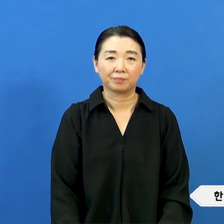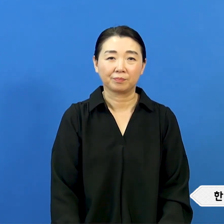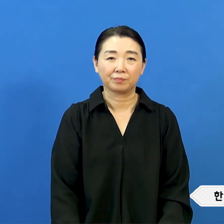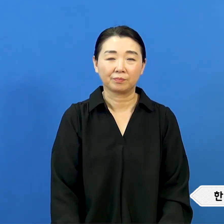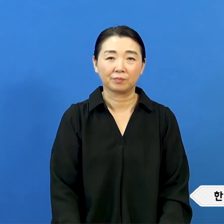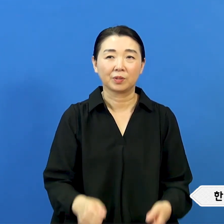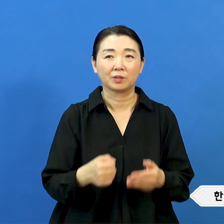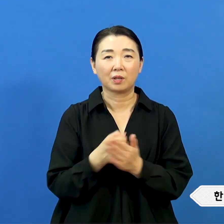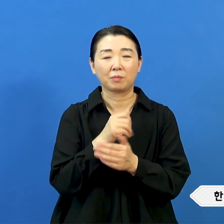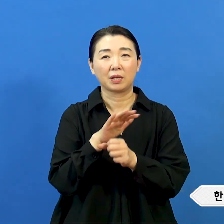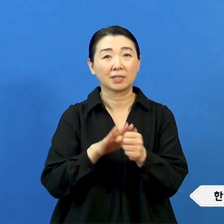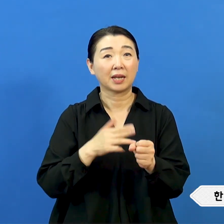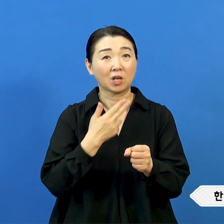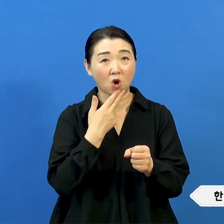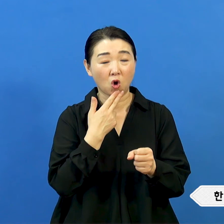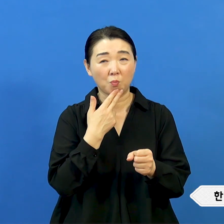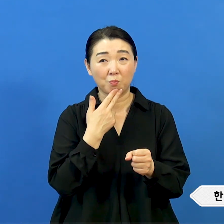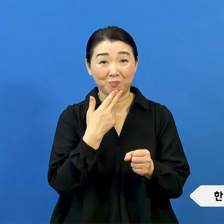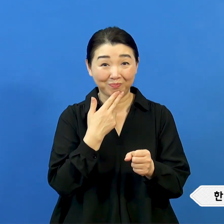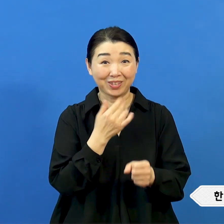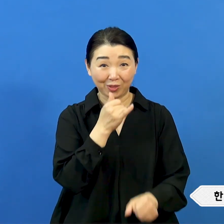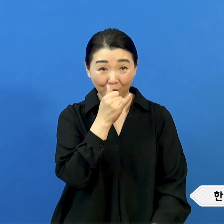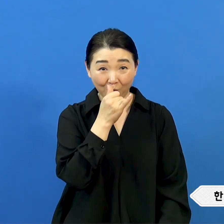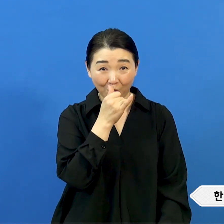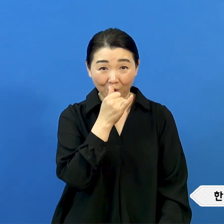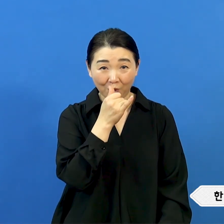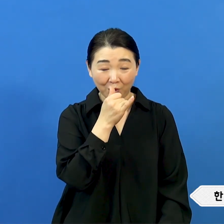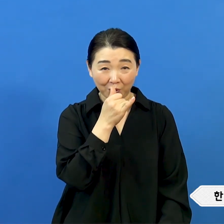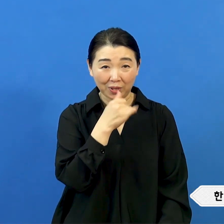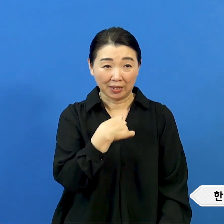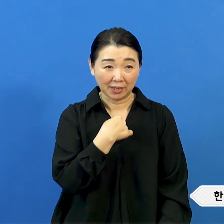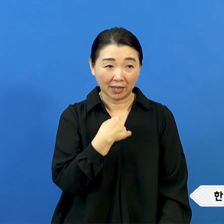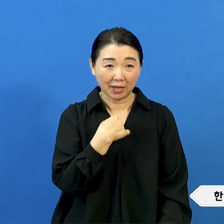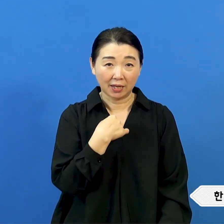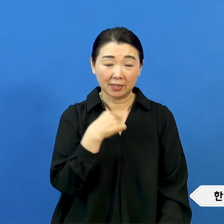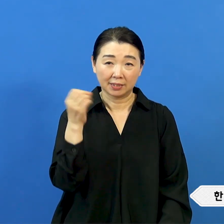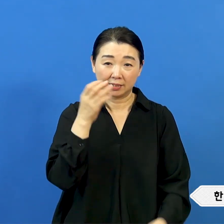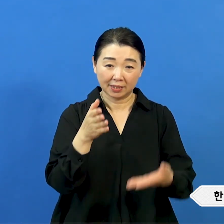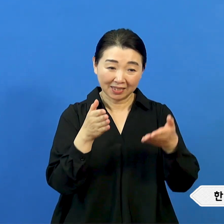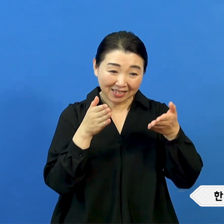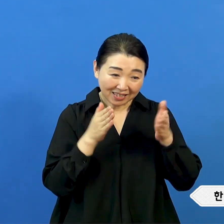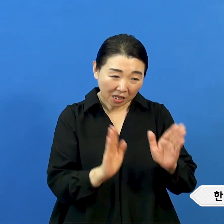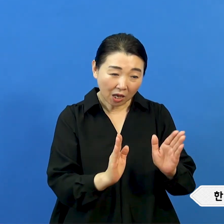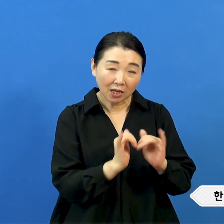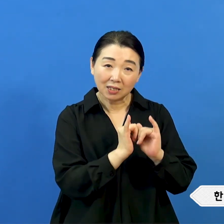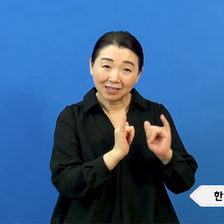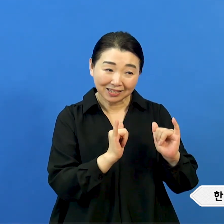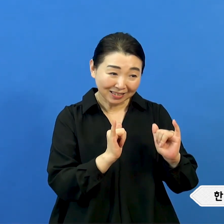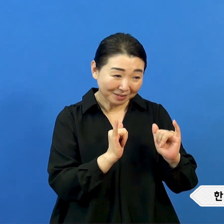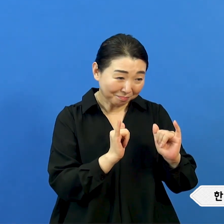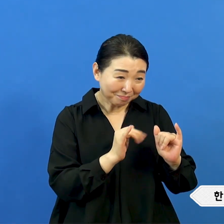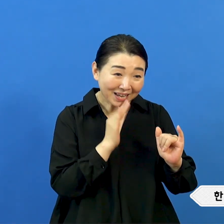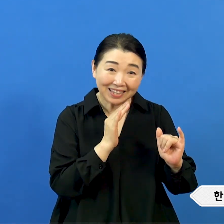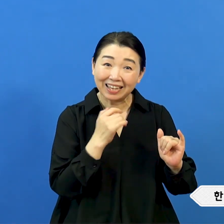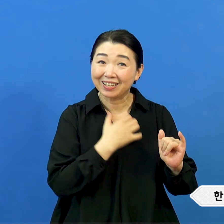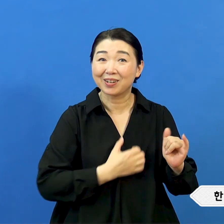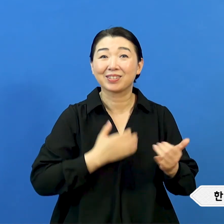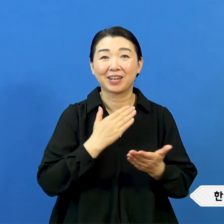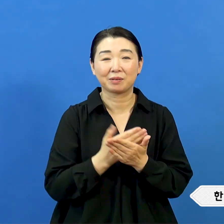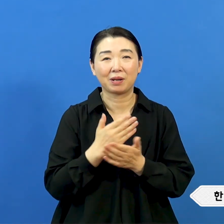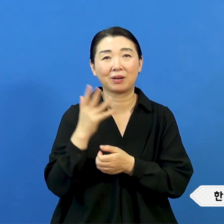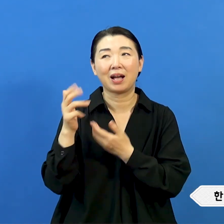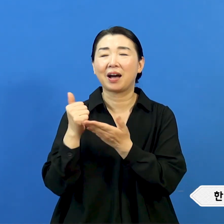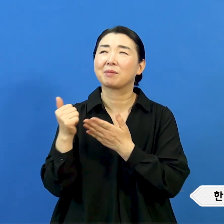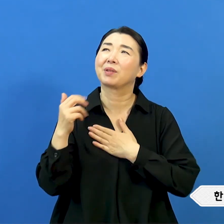그래서 사랑이 없는데 싶으신 분들은 뭐 내가 중생했을까 그 걱정하지 말고, 하나님,